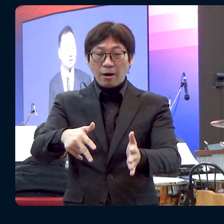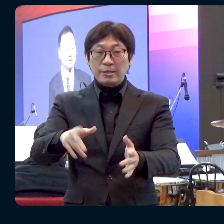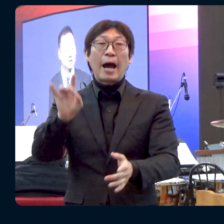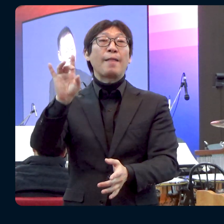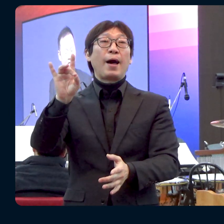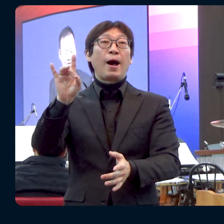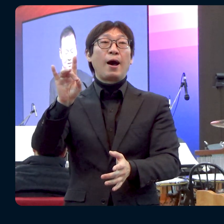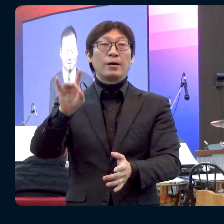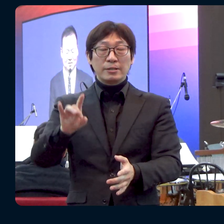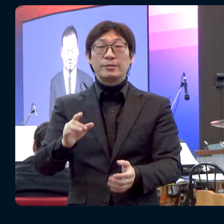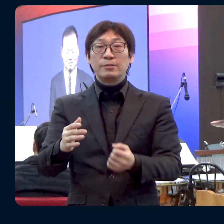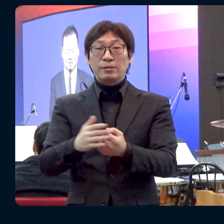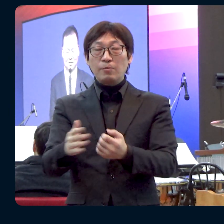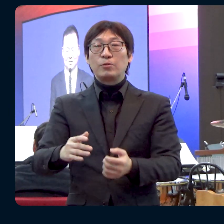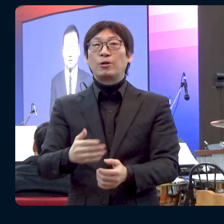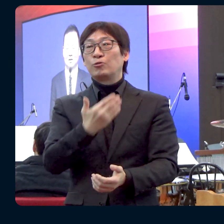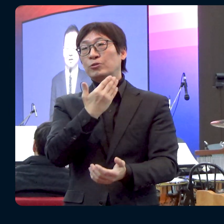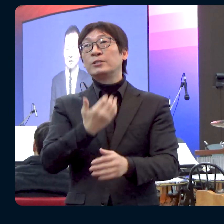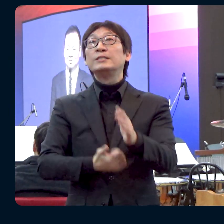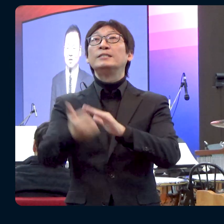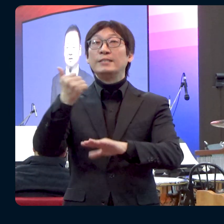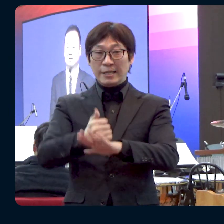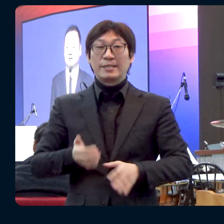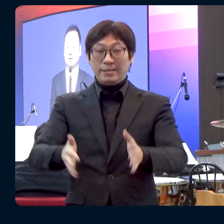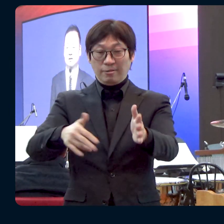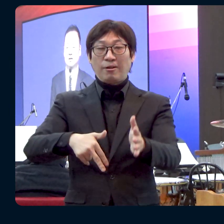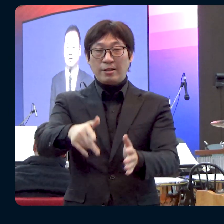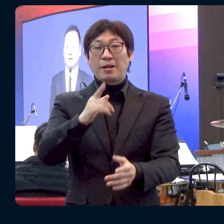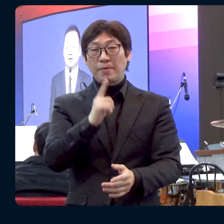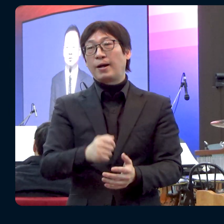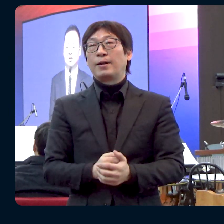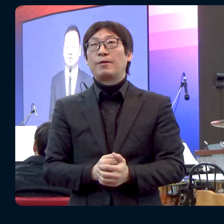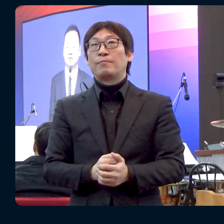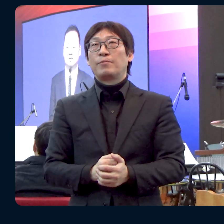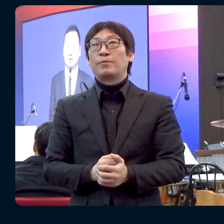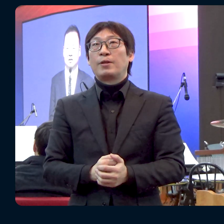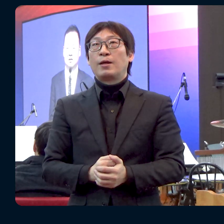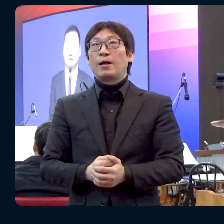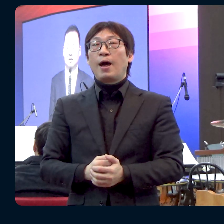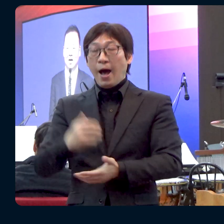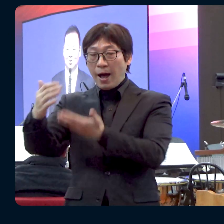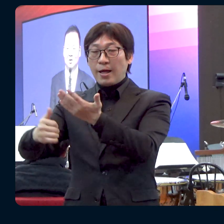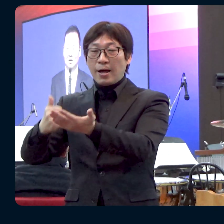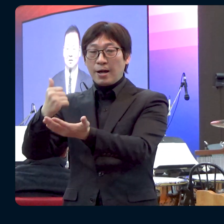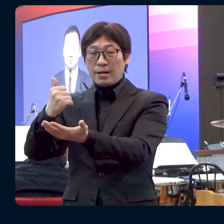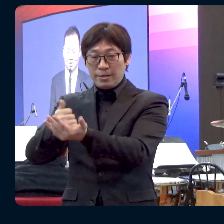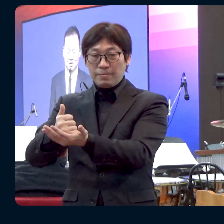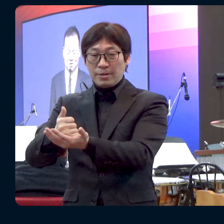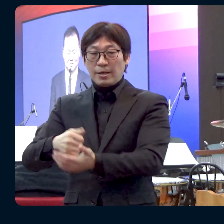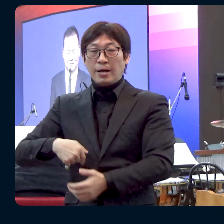이미 우리에게 승리입니다. 하나님이